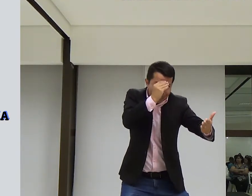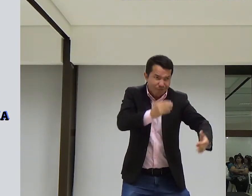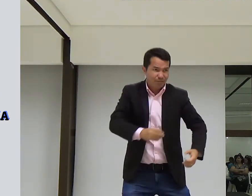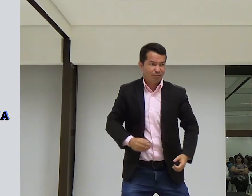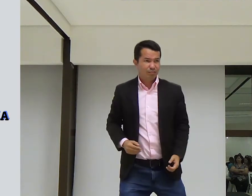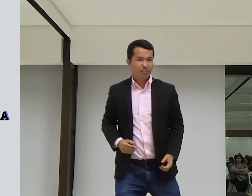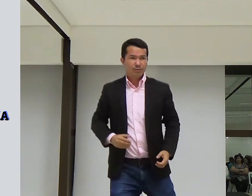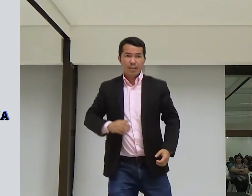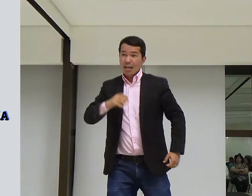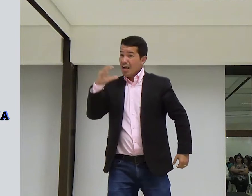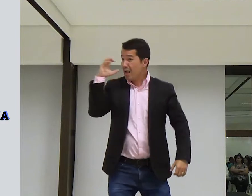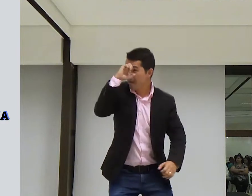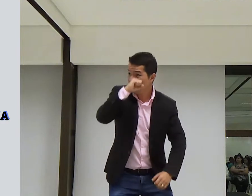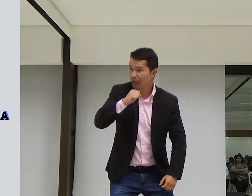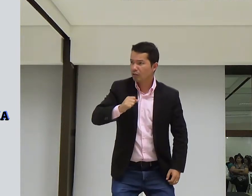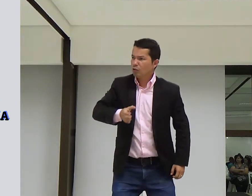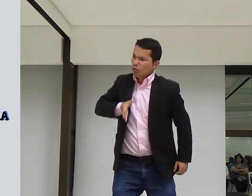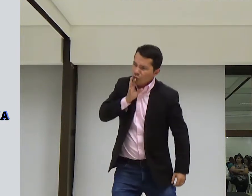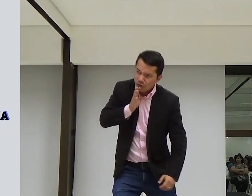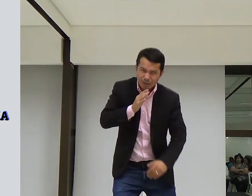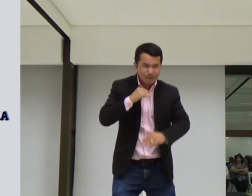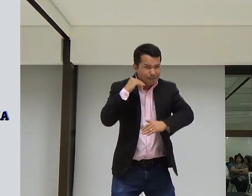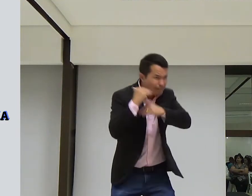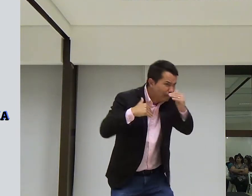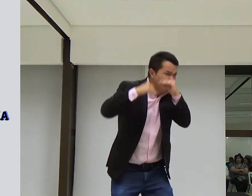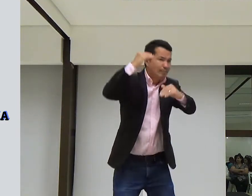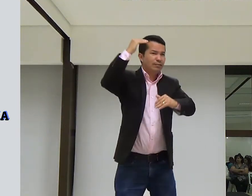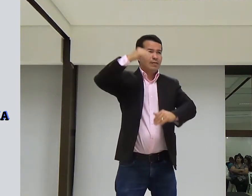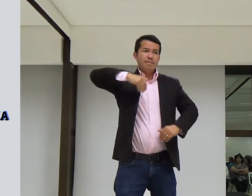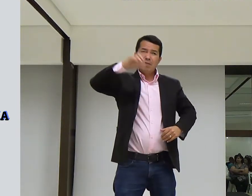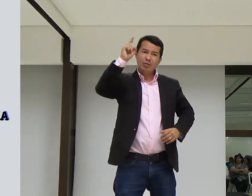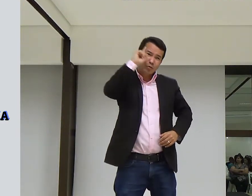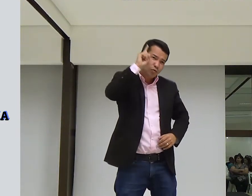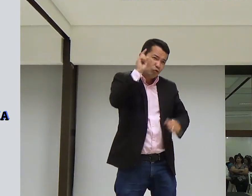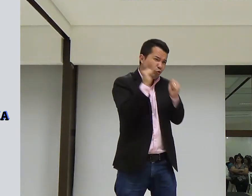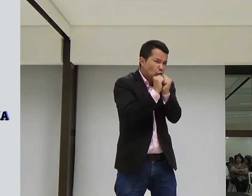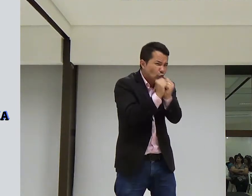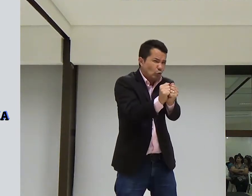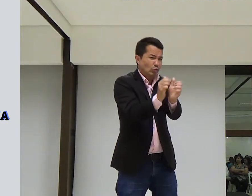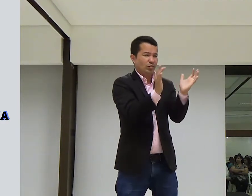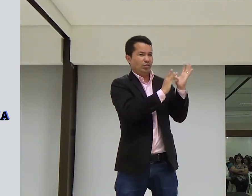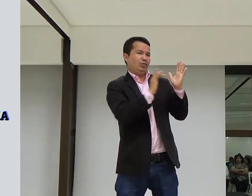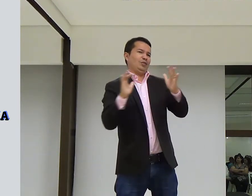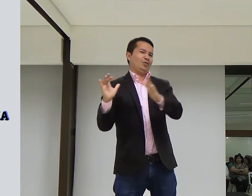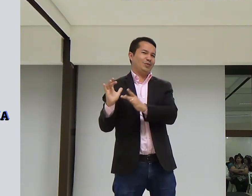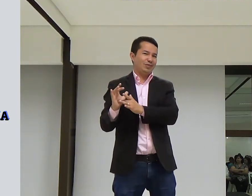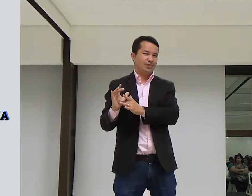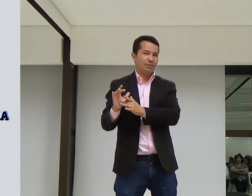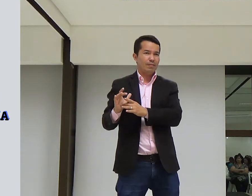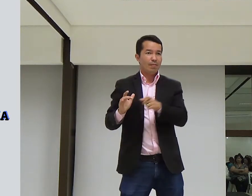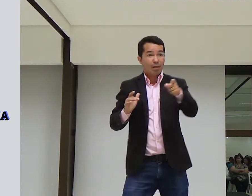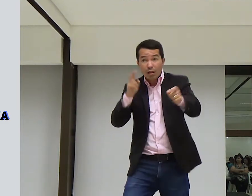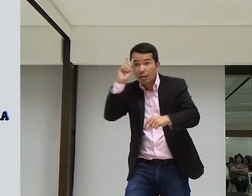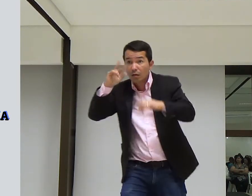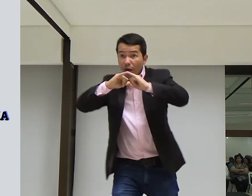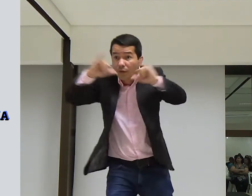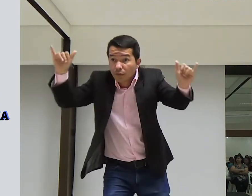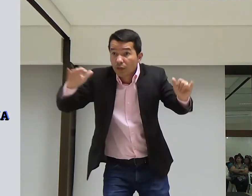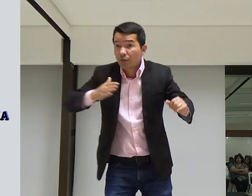quando memoriza aquilo que a Bíblia nos ensina, quando busca conhecer mais, todo dia estar junto de Jesus.